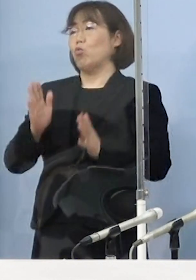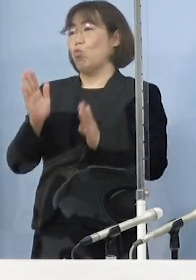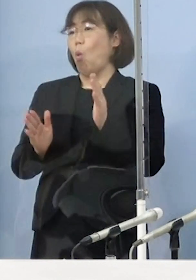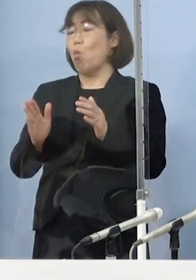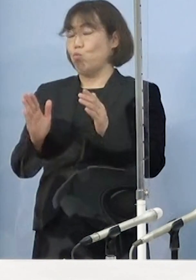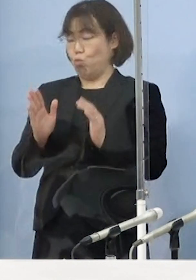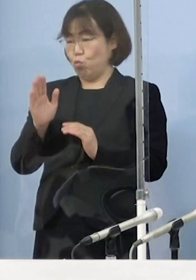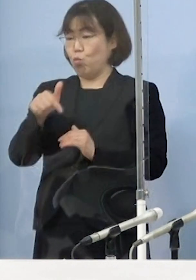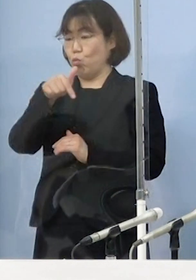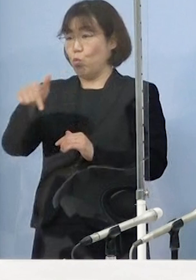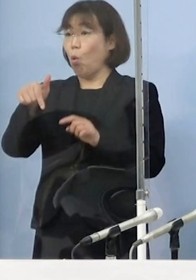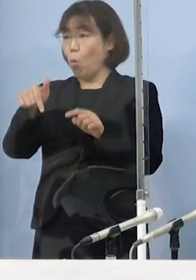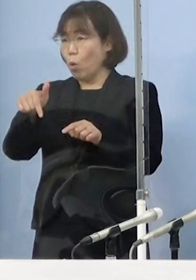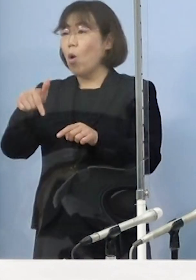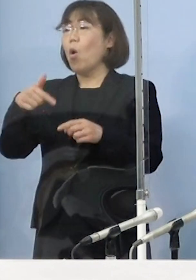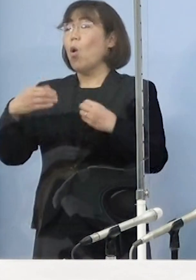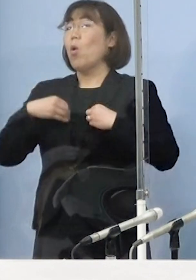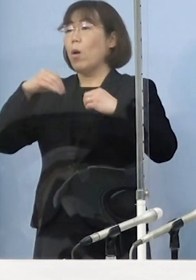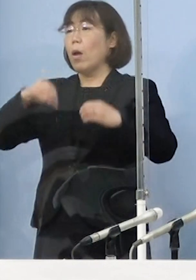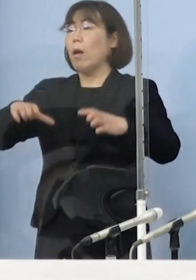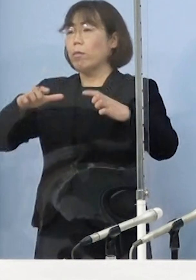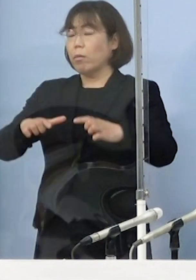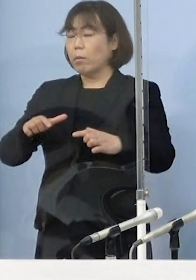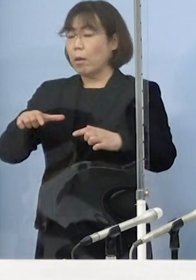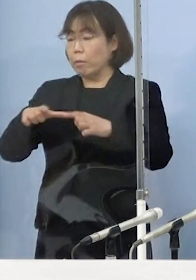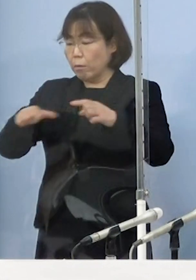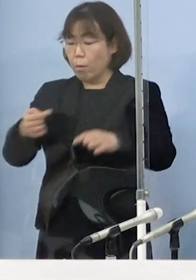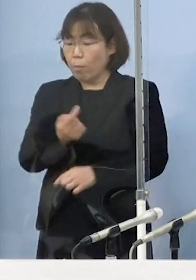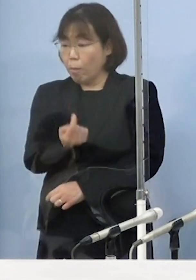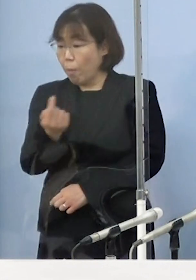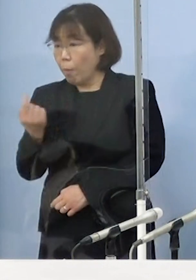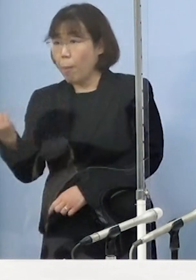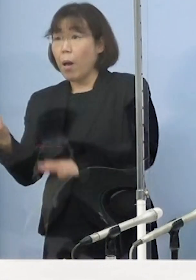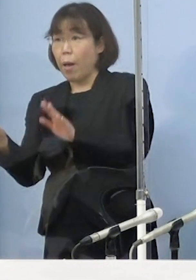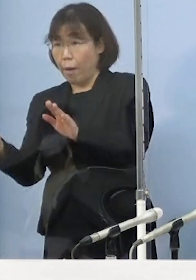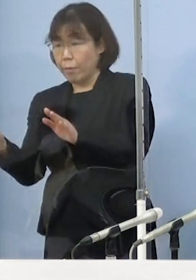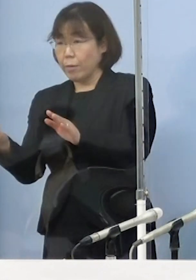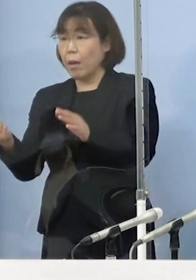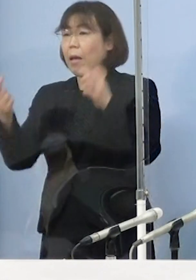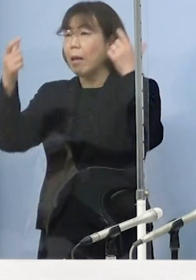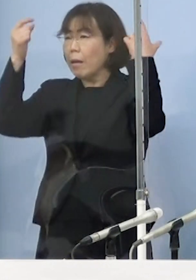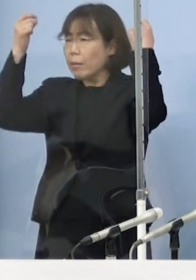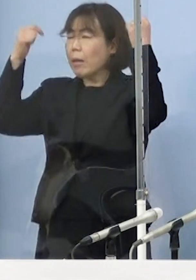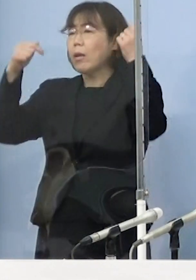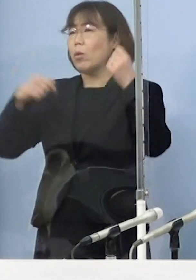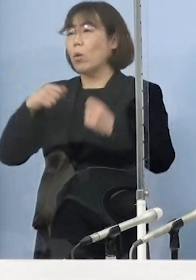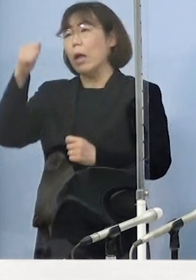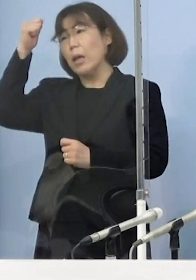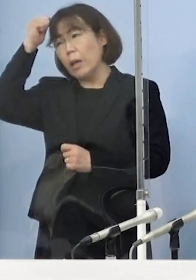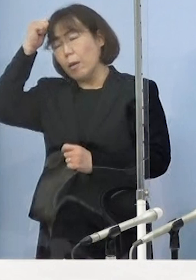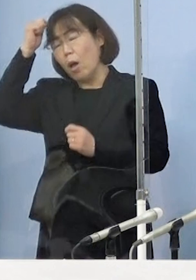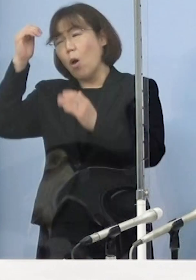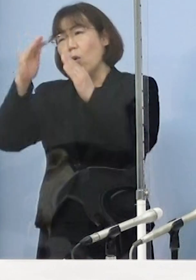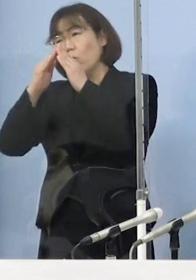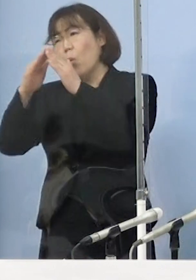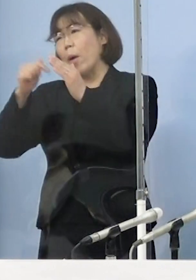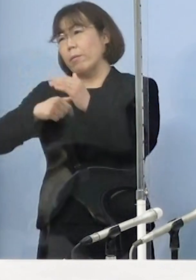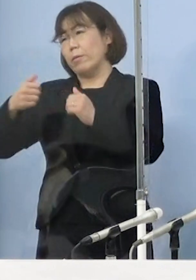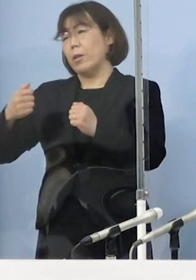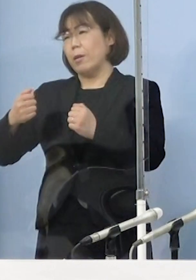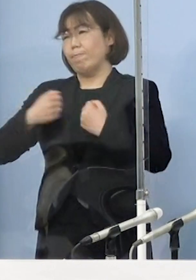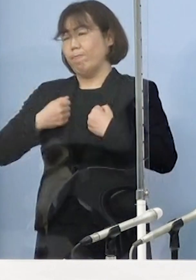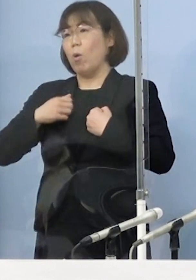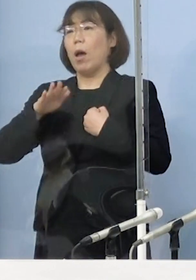ですね、こうしたところでクラスターが多発をする。大学のクラブ合宿などもしておりますから、100名